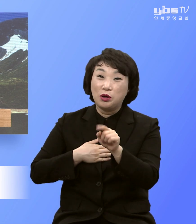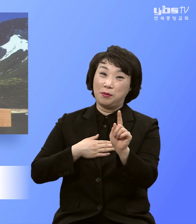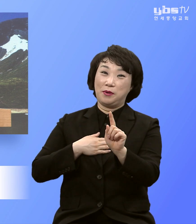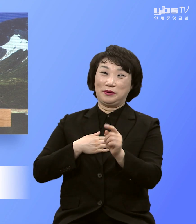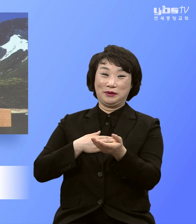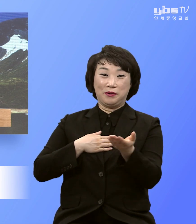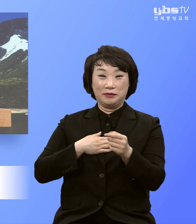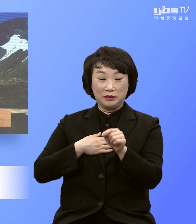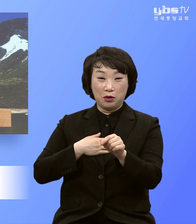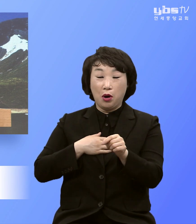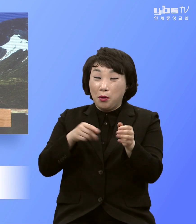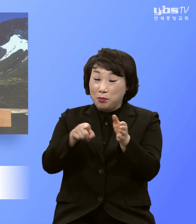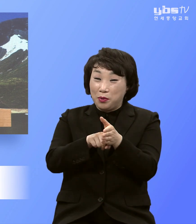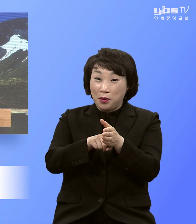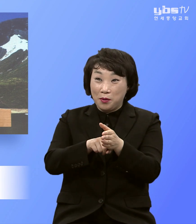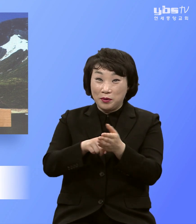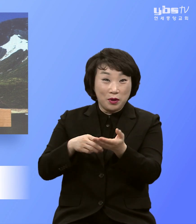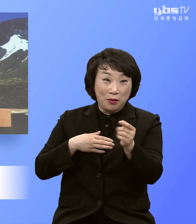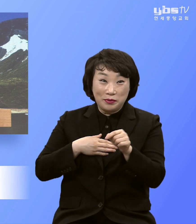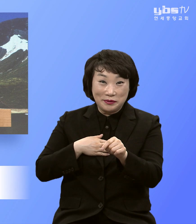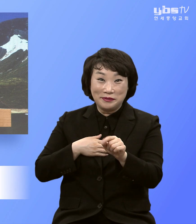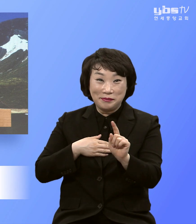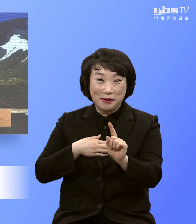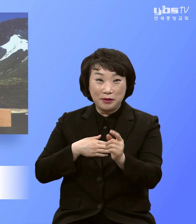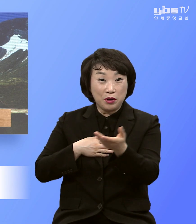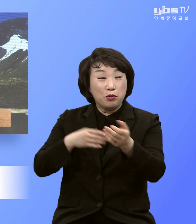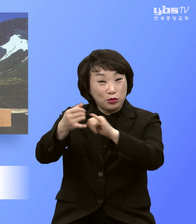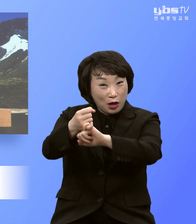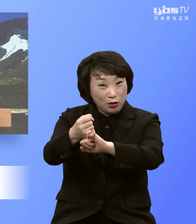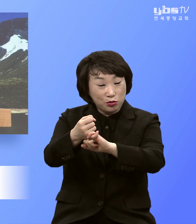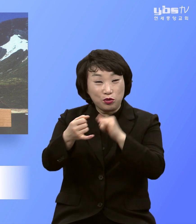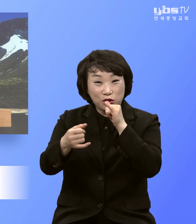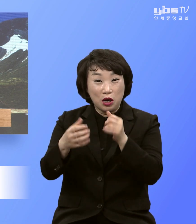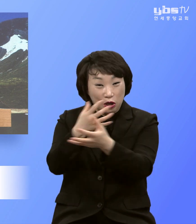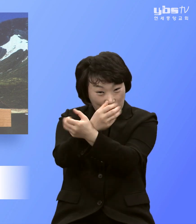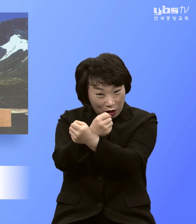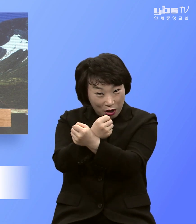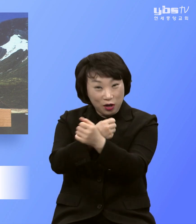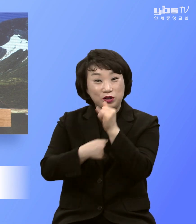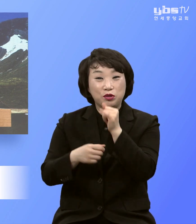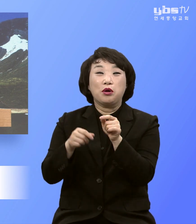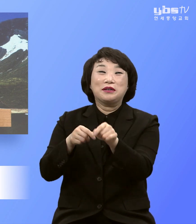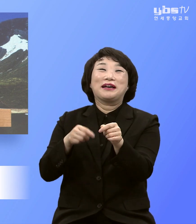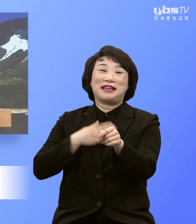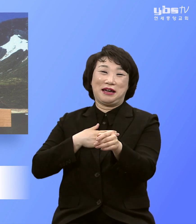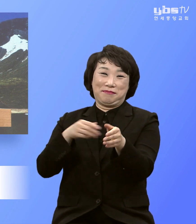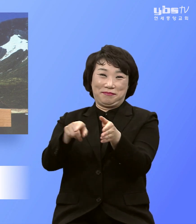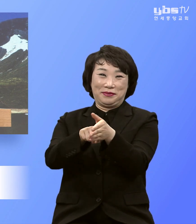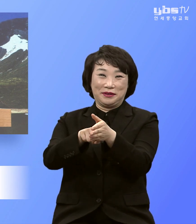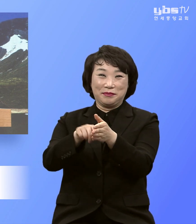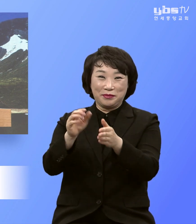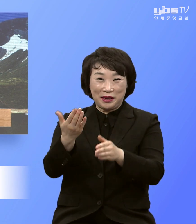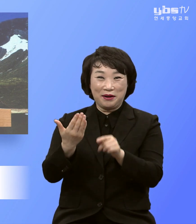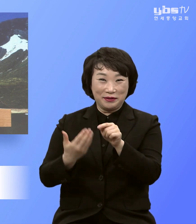이것은 믿고 자실지 아니라 약속인 계약서가 믿음입니다.